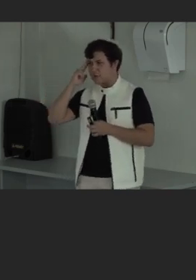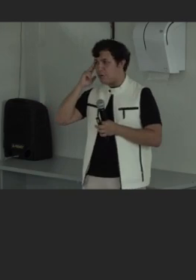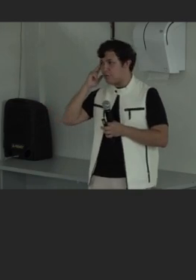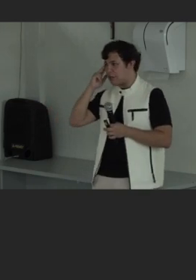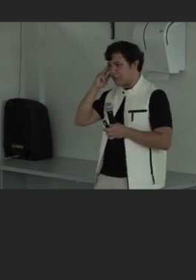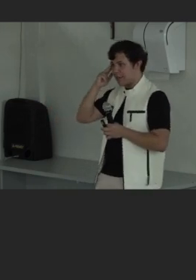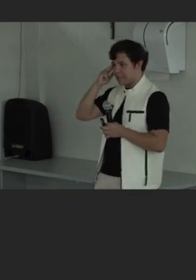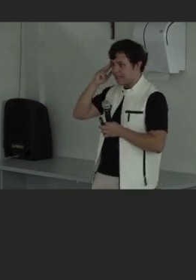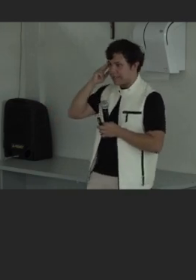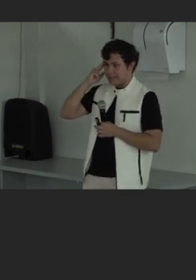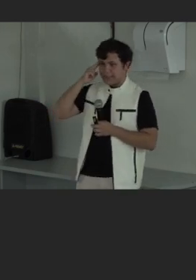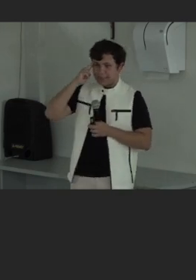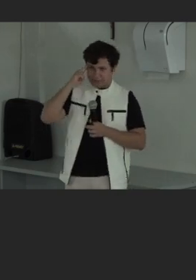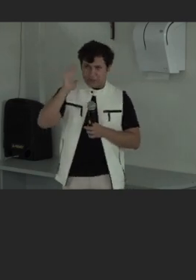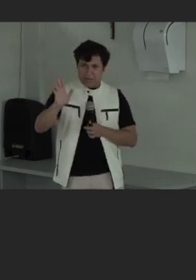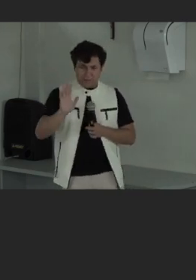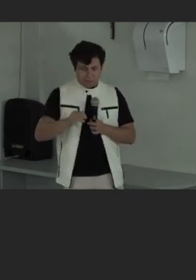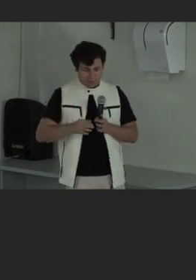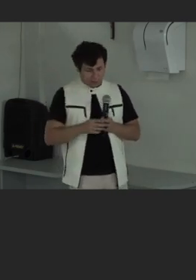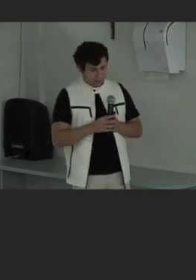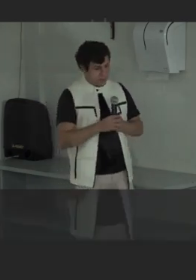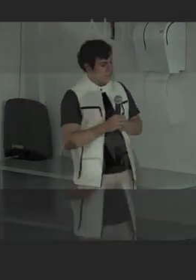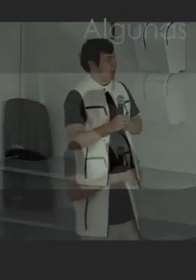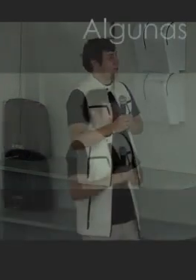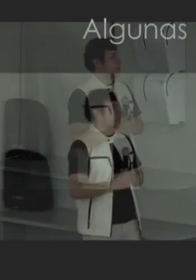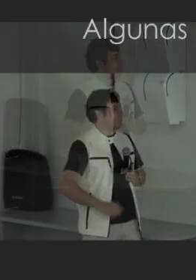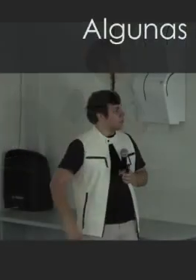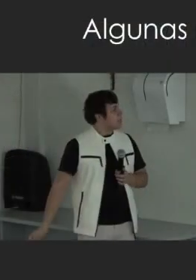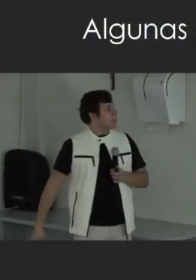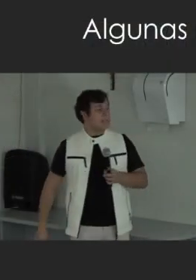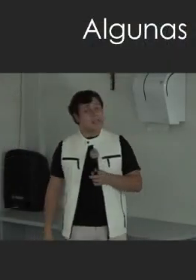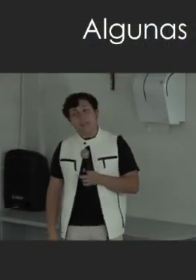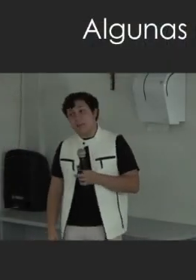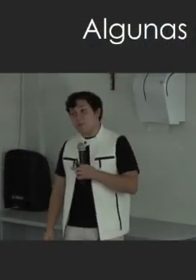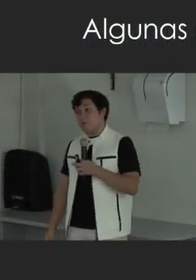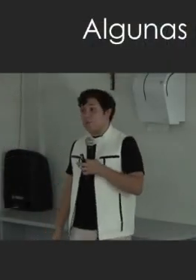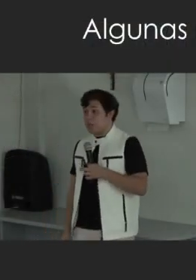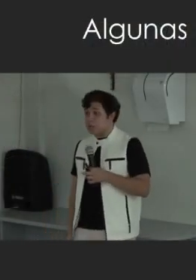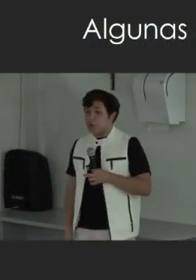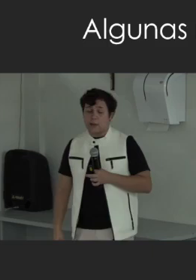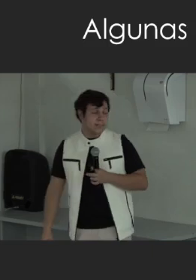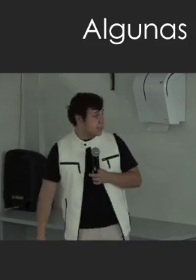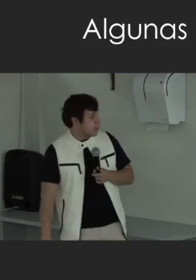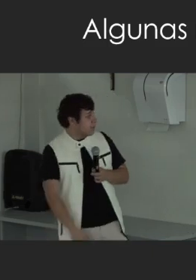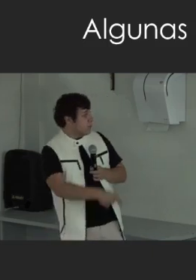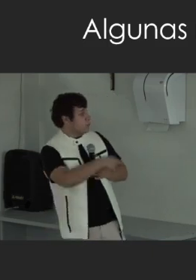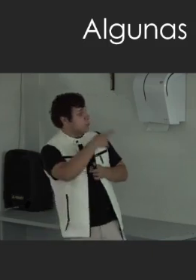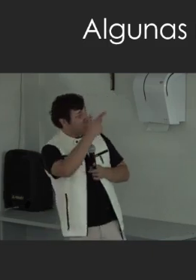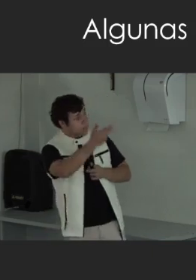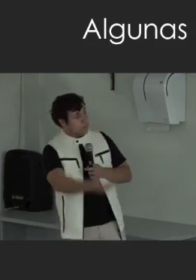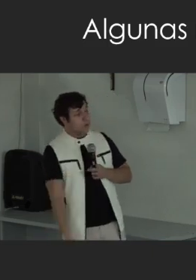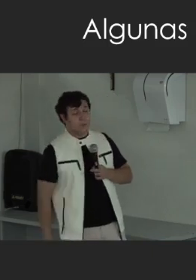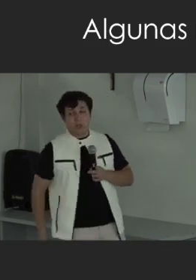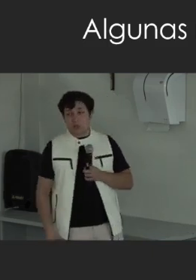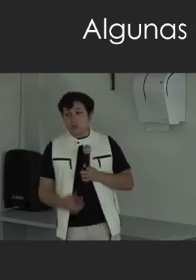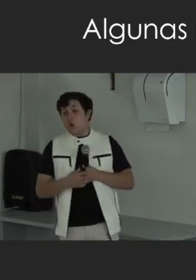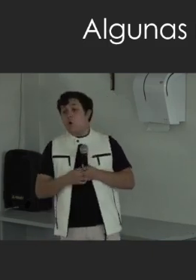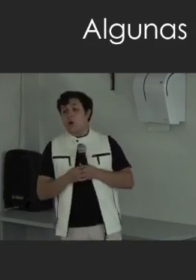a un lado de la ceja. Ok, vamos bien con el tercer paso. Siguiente, movimiento. Existen muchísimos movimientos o hay